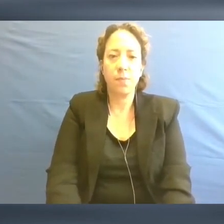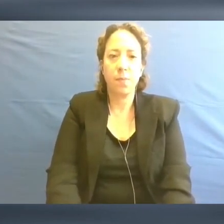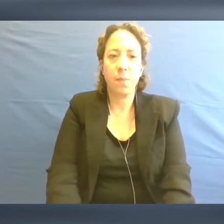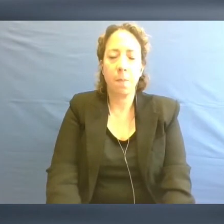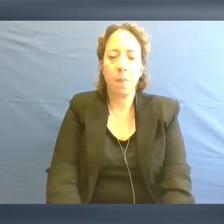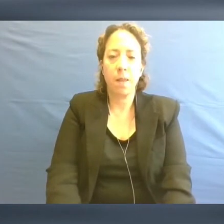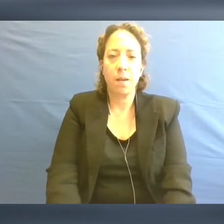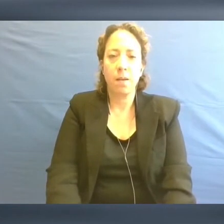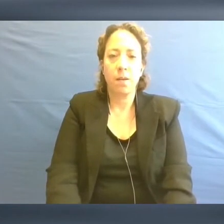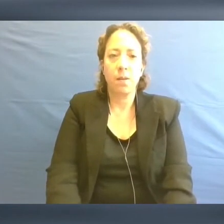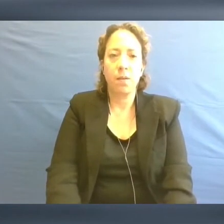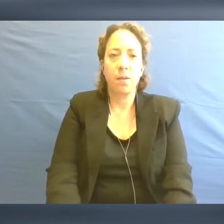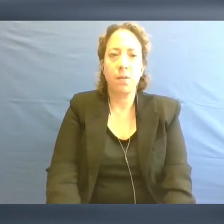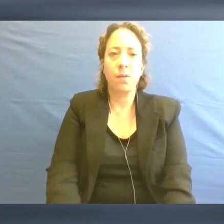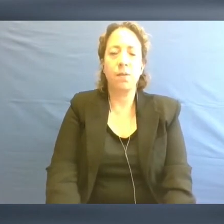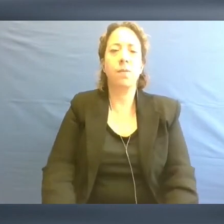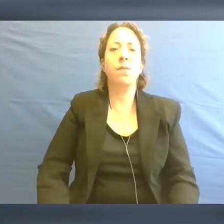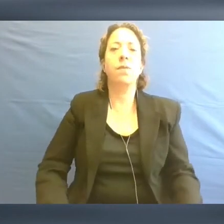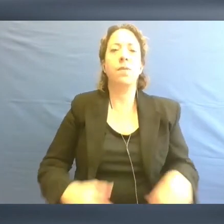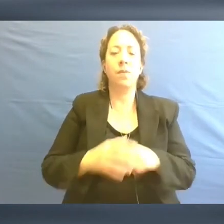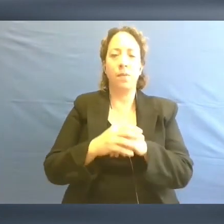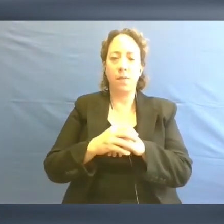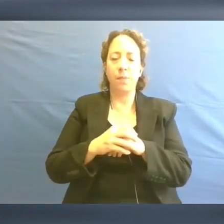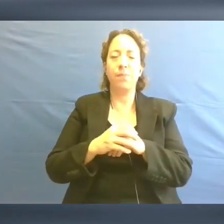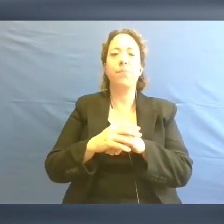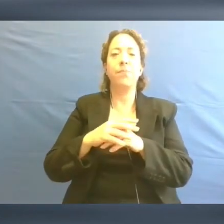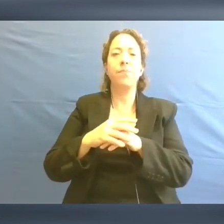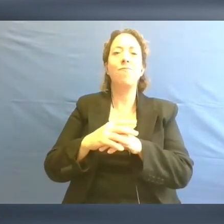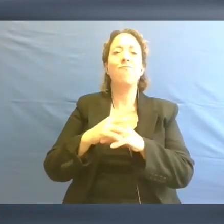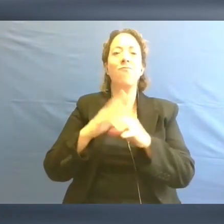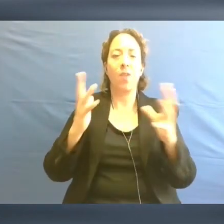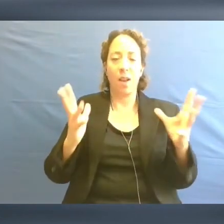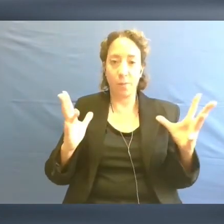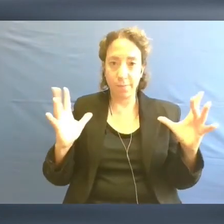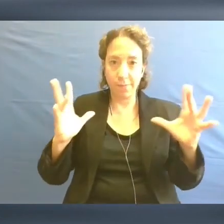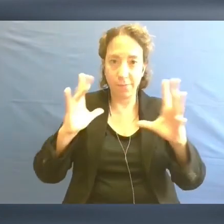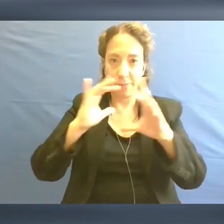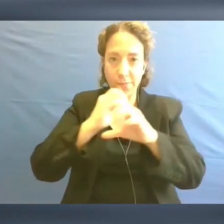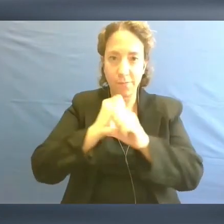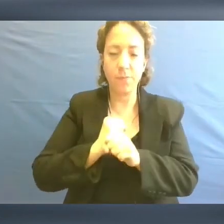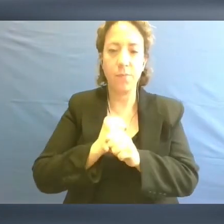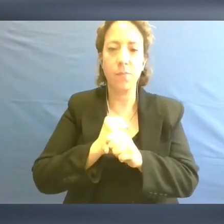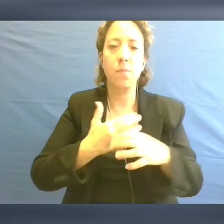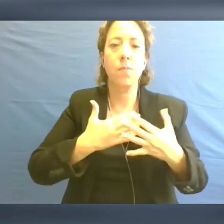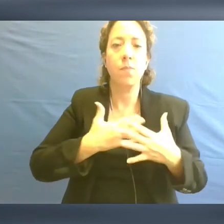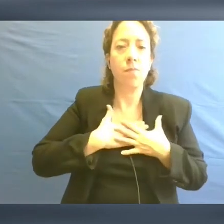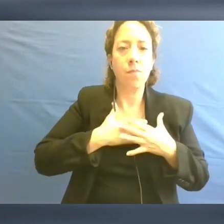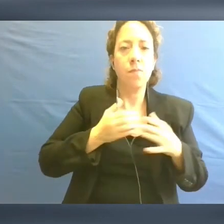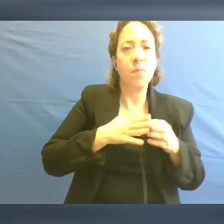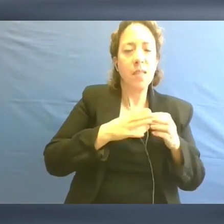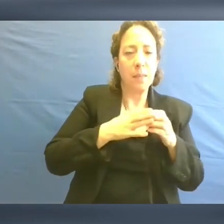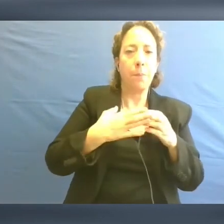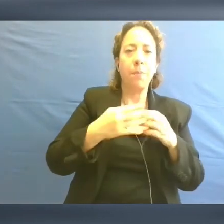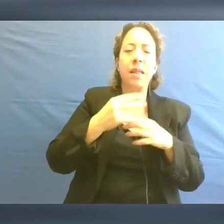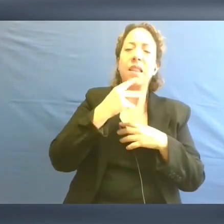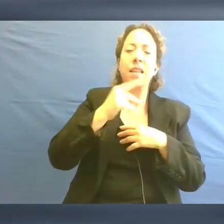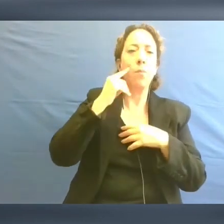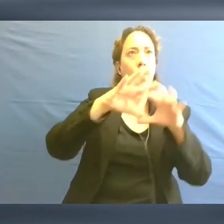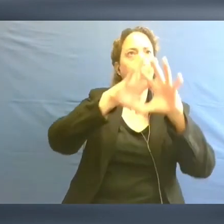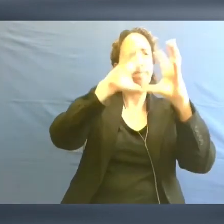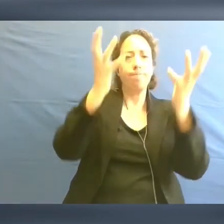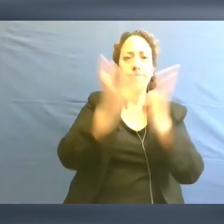Pour synthétiser cette présentation, j'aimerais revenir sur notre vision qu'on a voulu holistique des